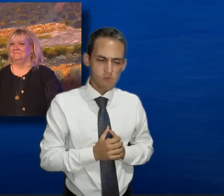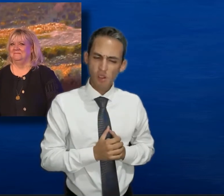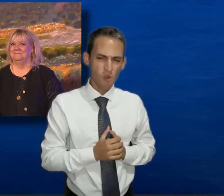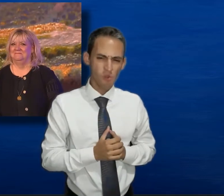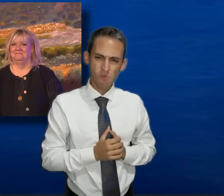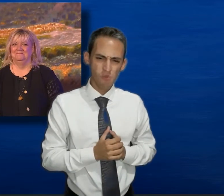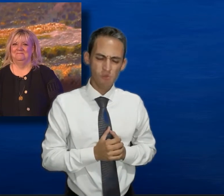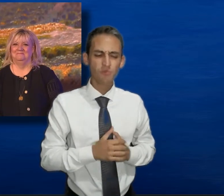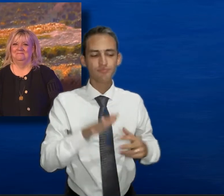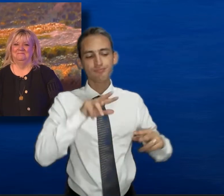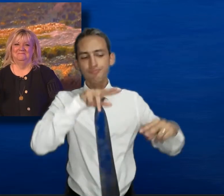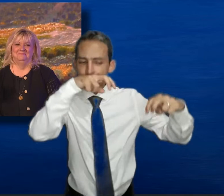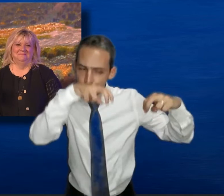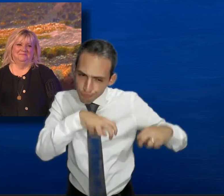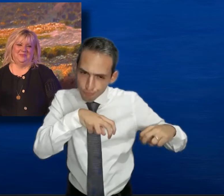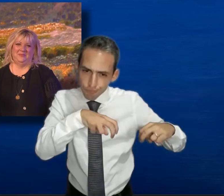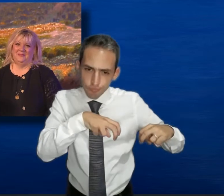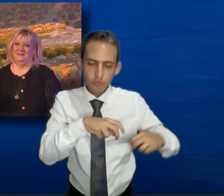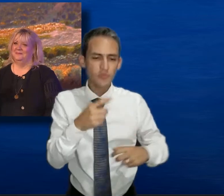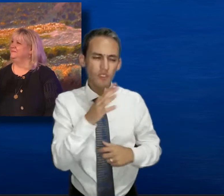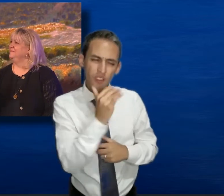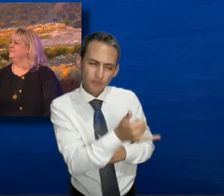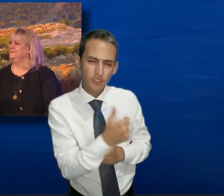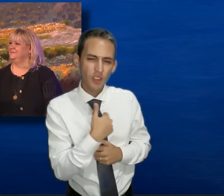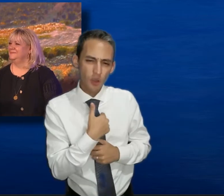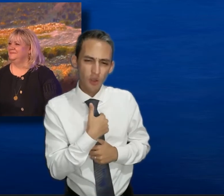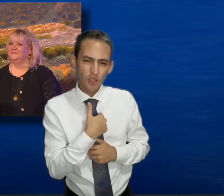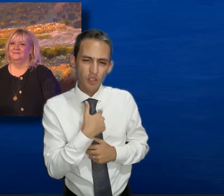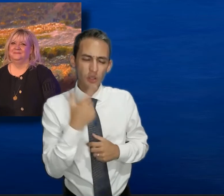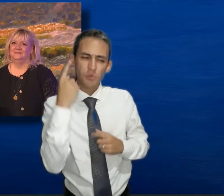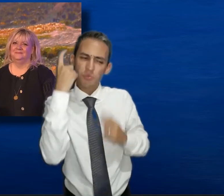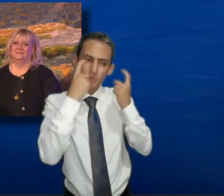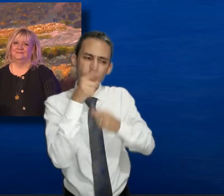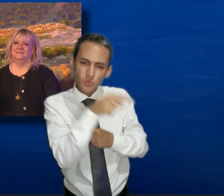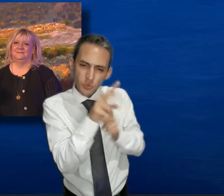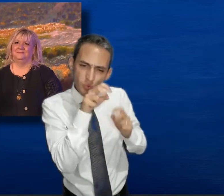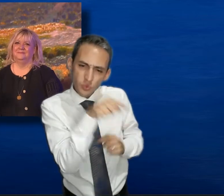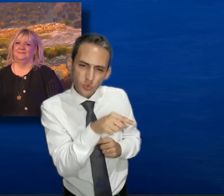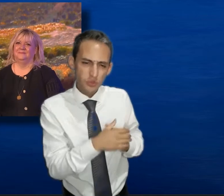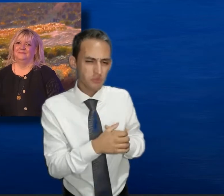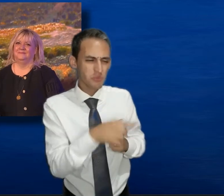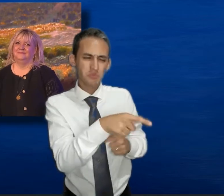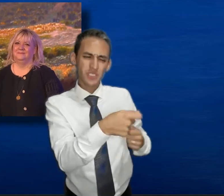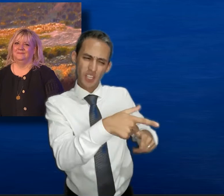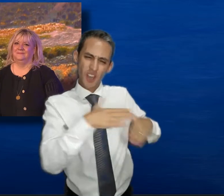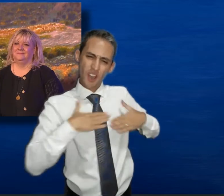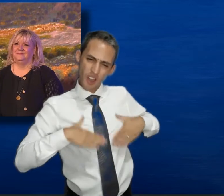compassivo. Bem, ele não foi compassivo. Na verdade, ele se sentou ao meu lado e me